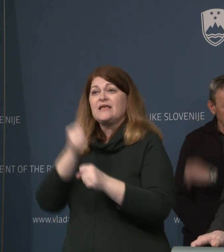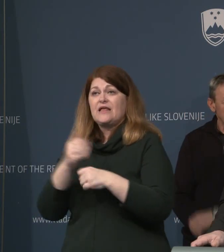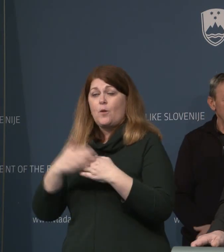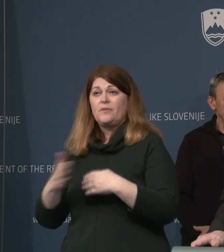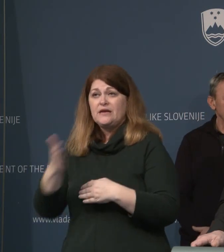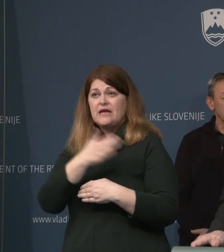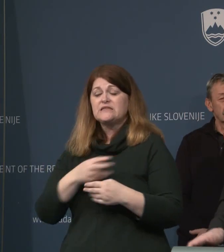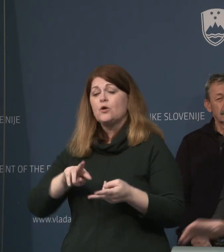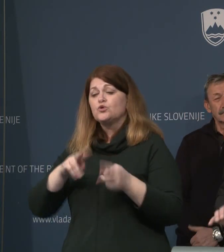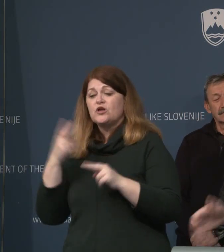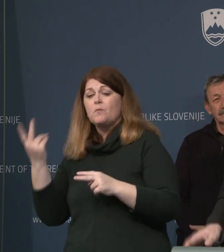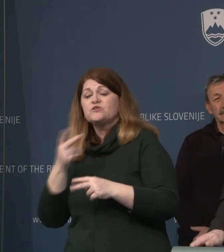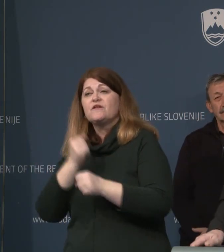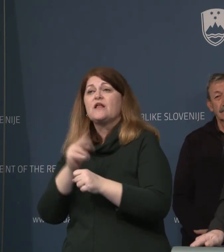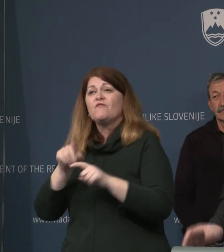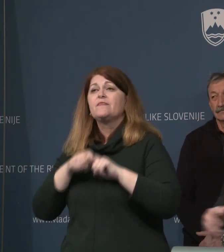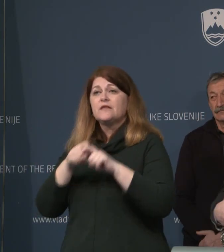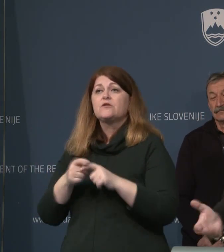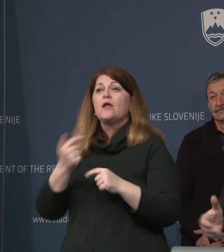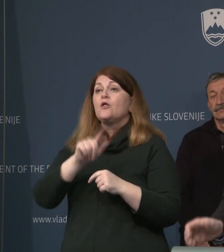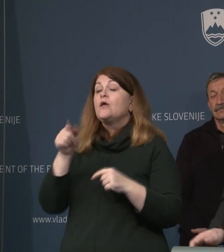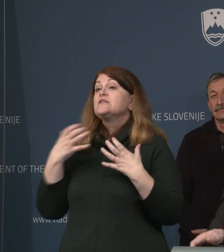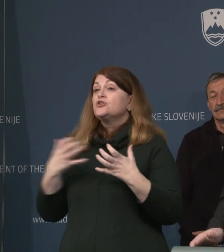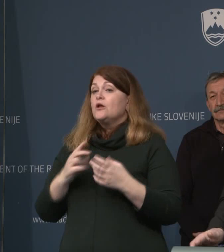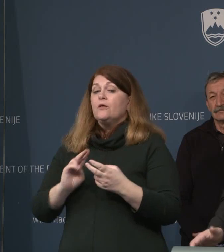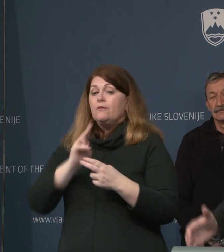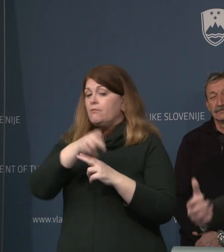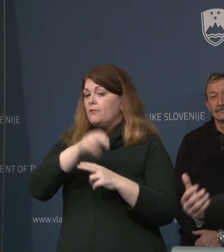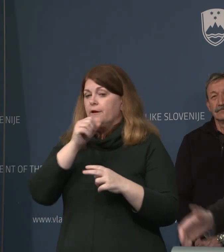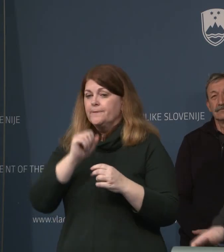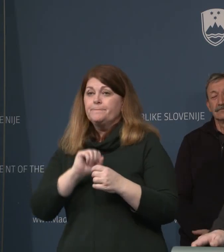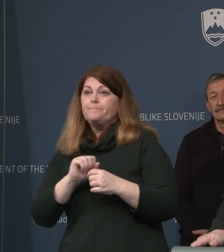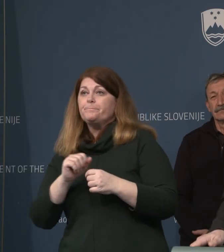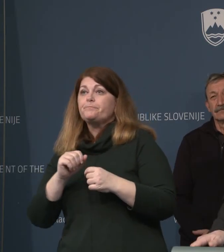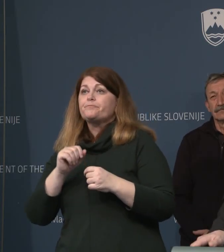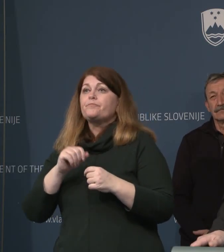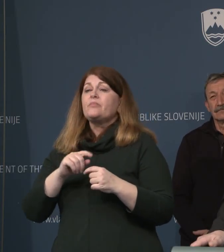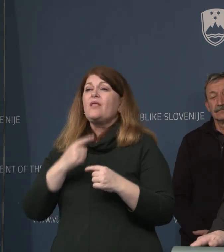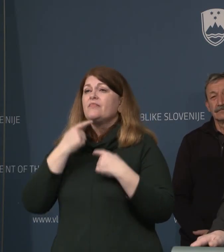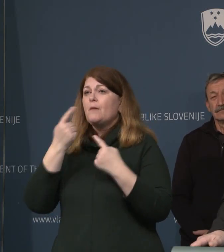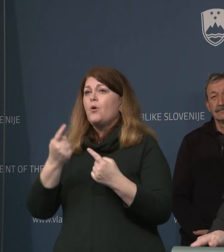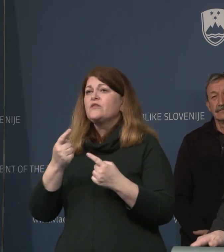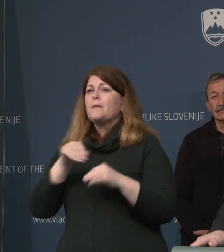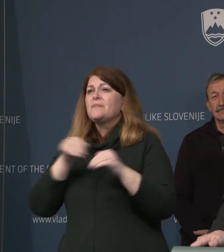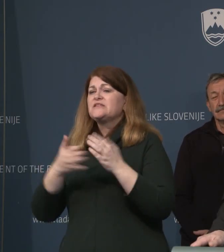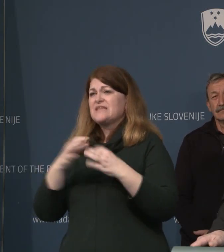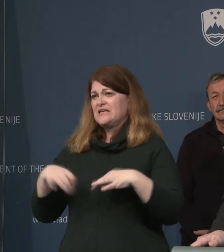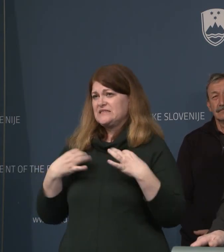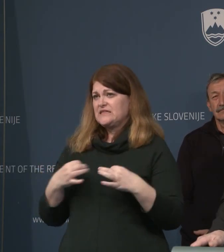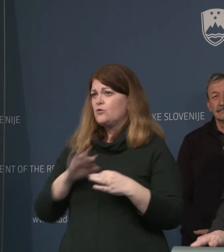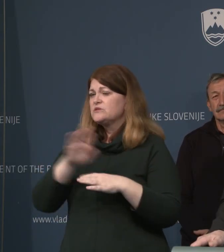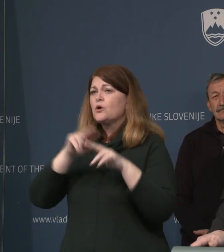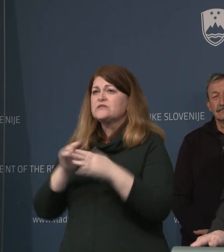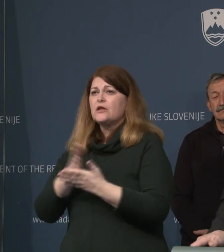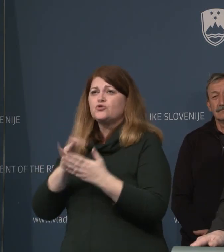oziroma Slovenci, ki delajo v Trstu, oziroma na drugih krajih, si pač želijo prehajati. Ampak jaz mislim, da je napotek Ministrstva za zdravje in vseh ostalih